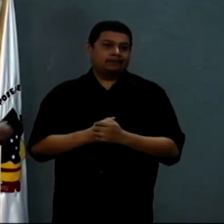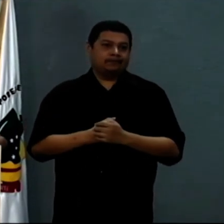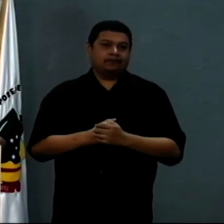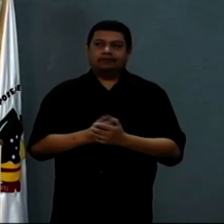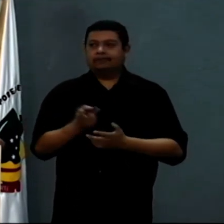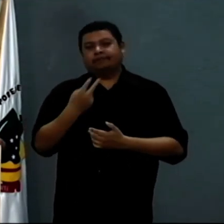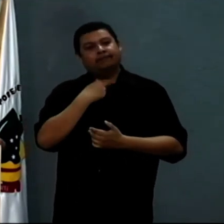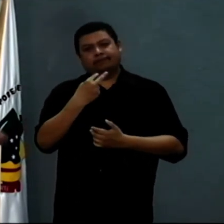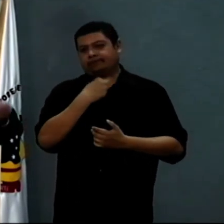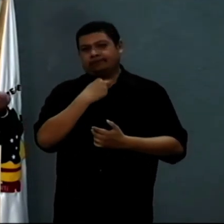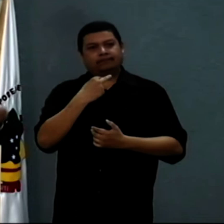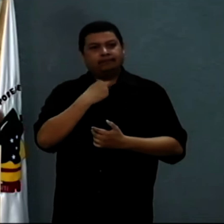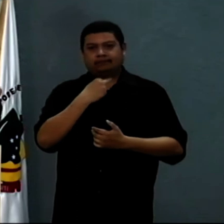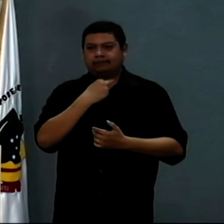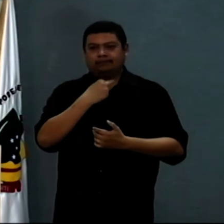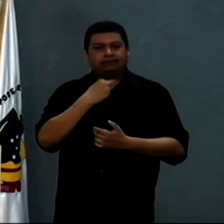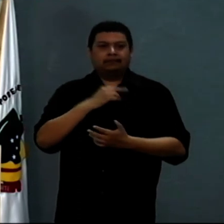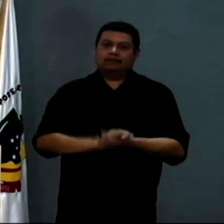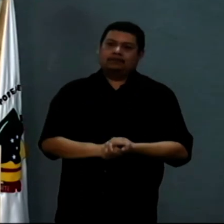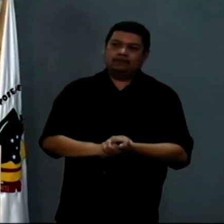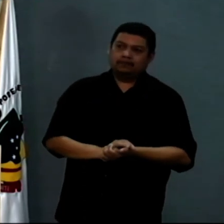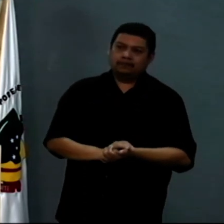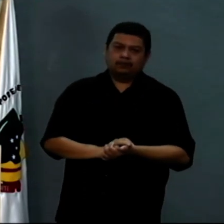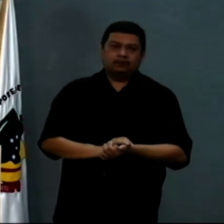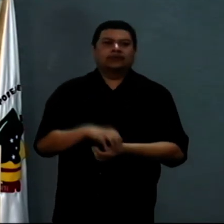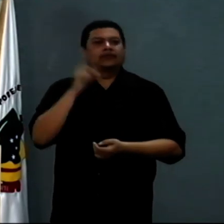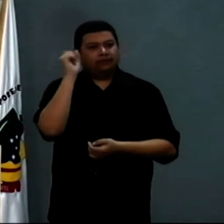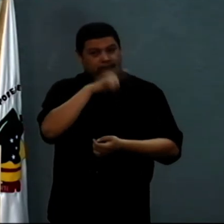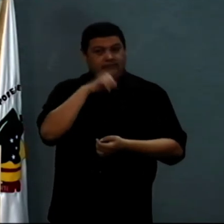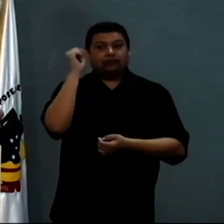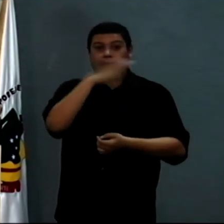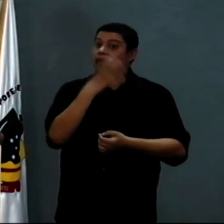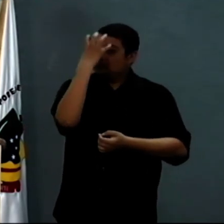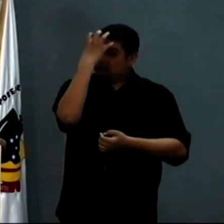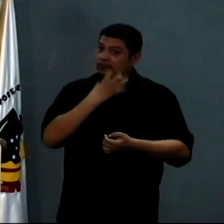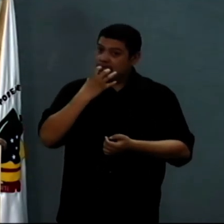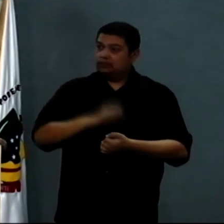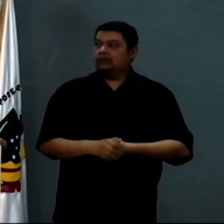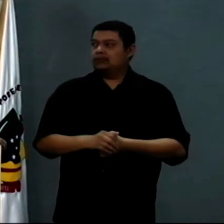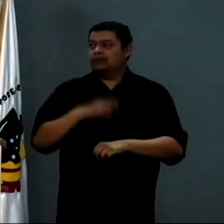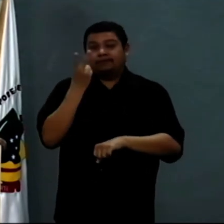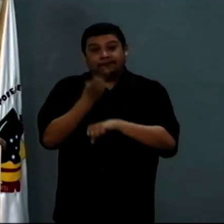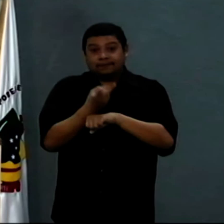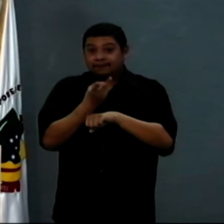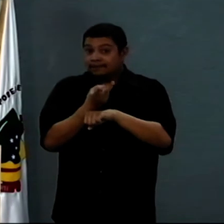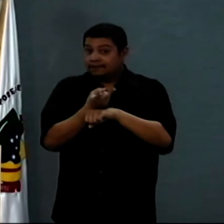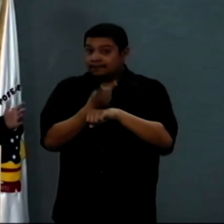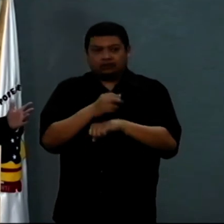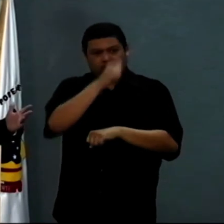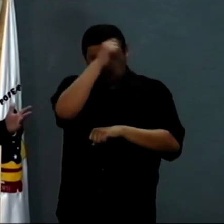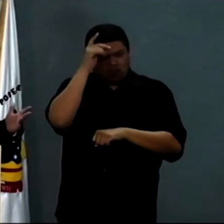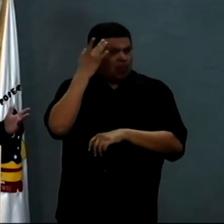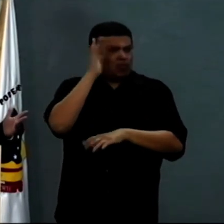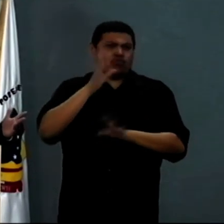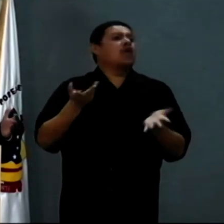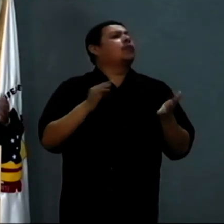não pode acontecer. Isso é um grave... É uma situação muito grave que essa fiscalização da prefeitura, eu não sei quem é